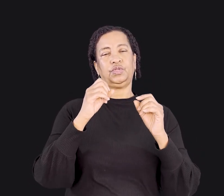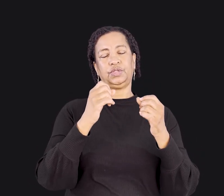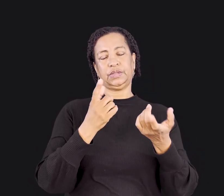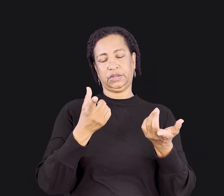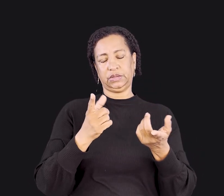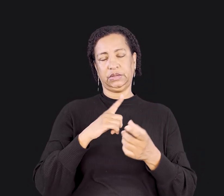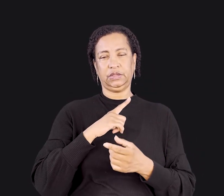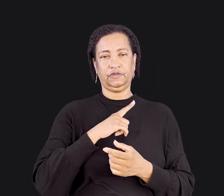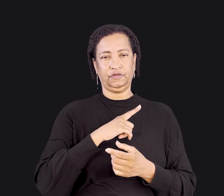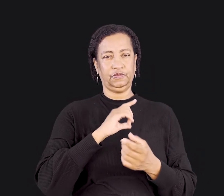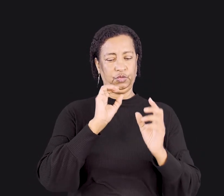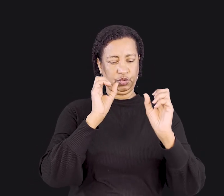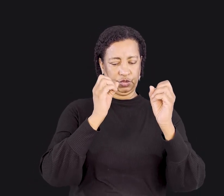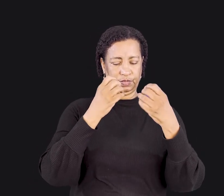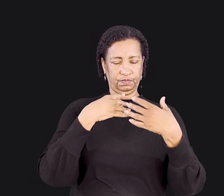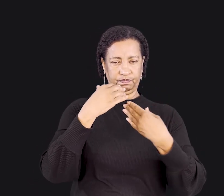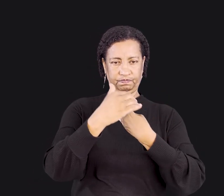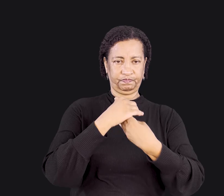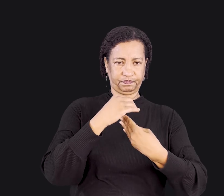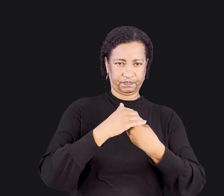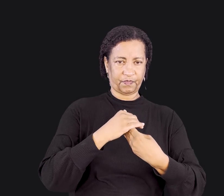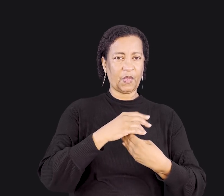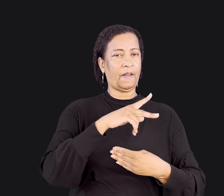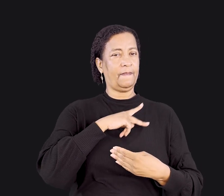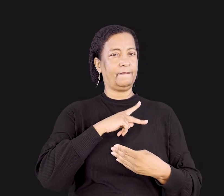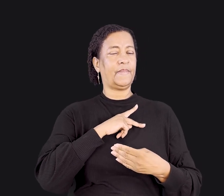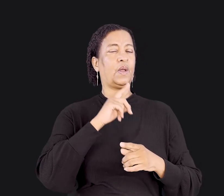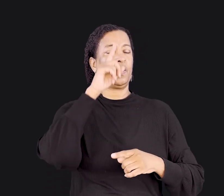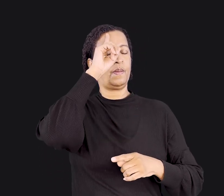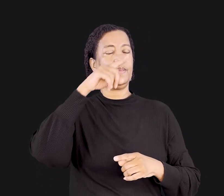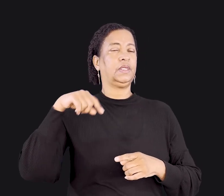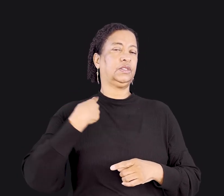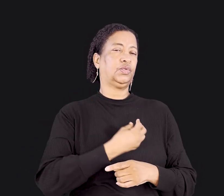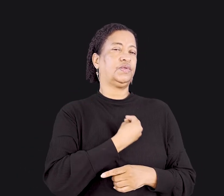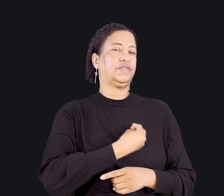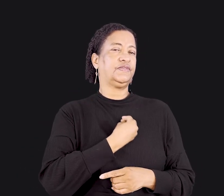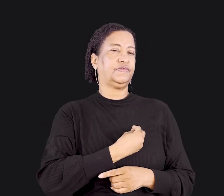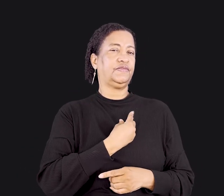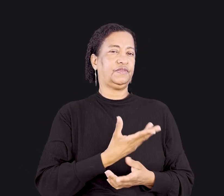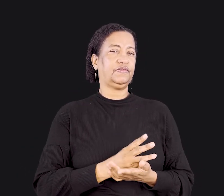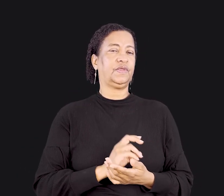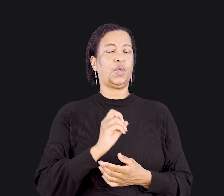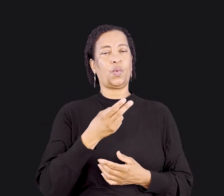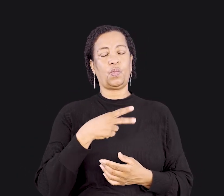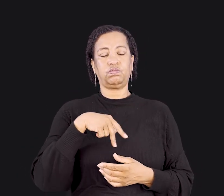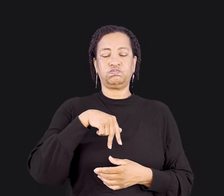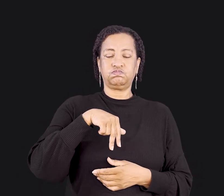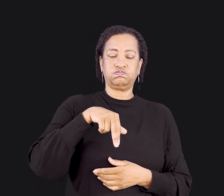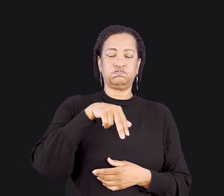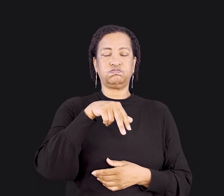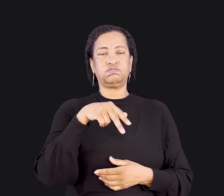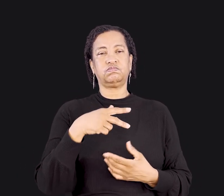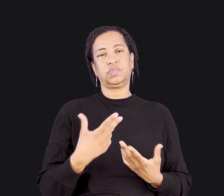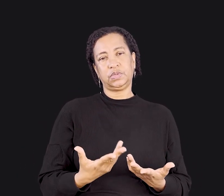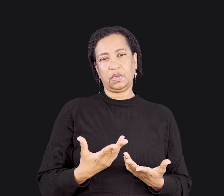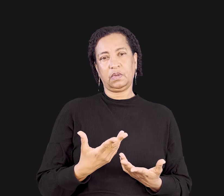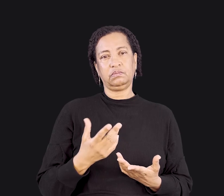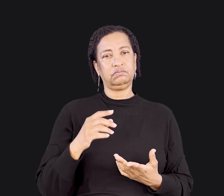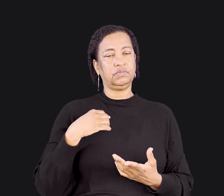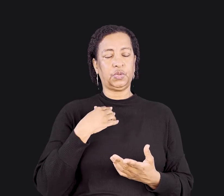nos vestir ou revestir do novo homem, Paulo nos manda viver ou andar. Não podemos enfatizar demais